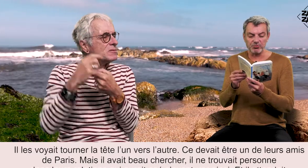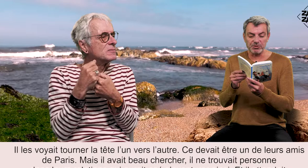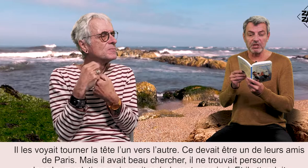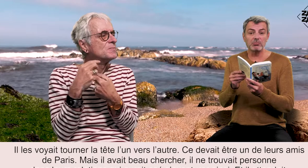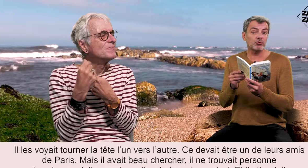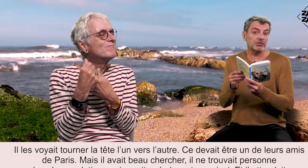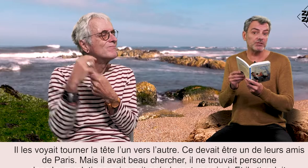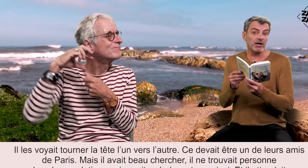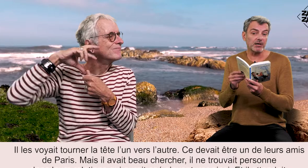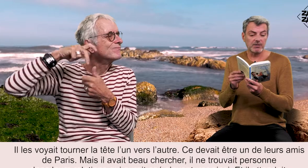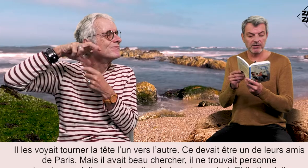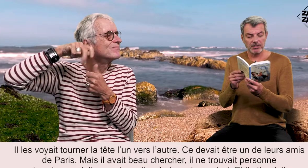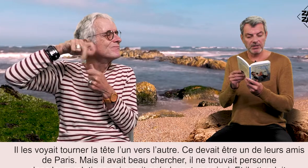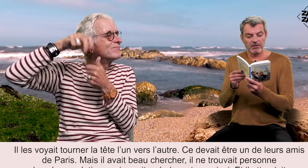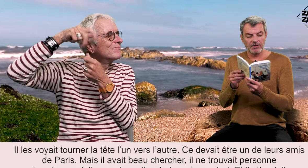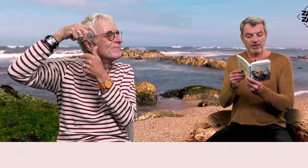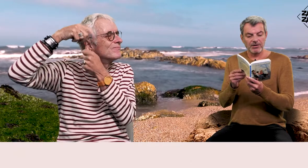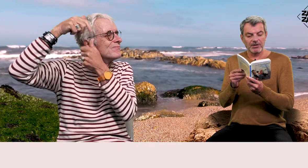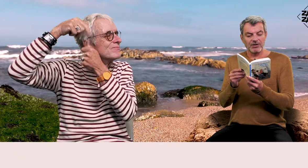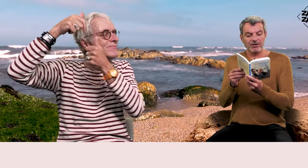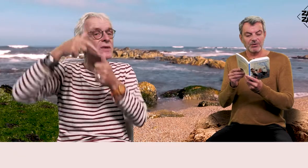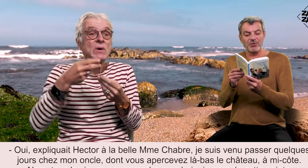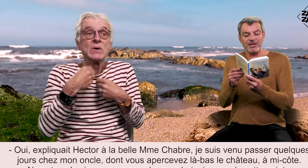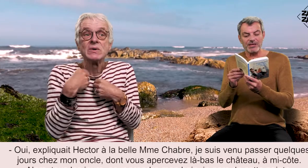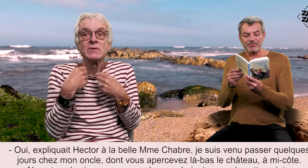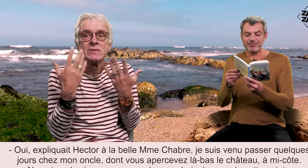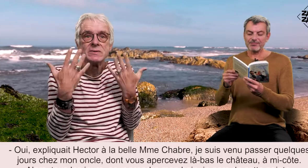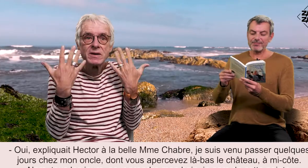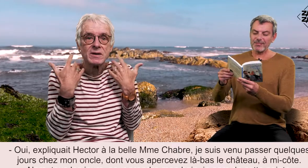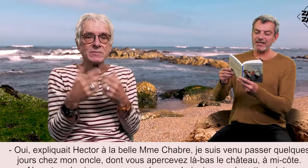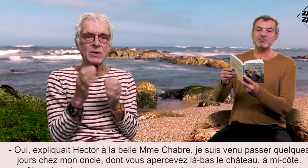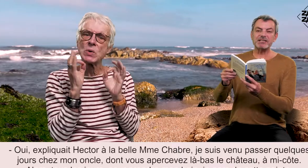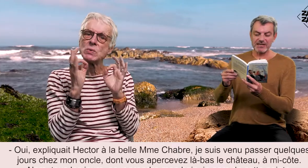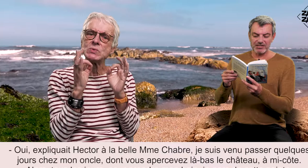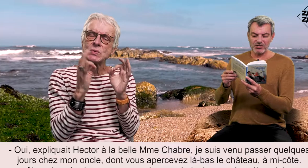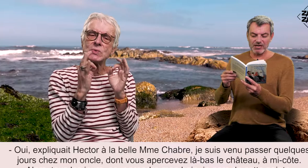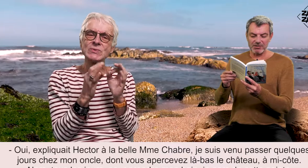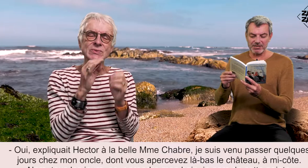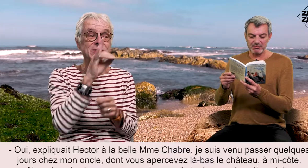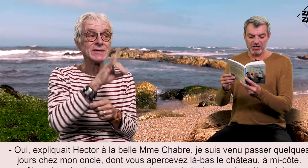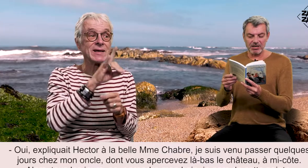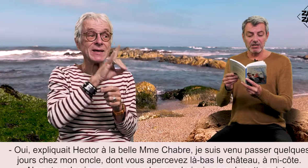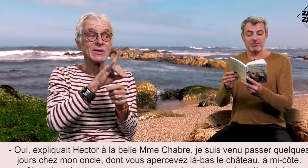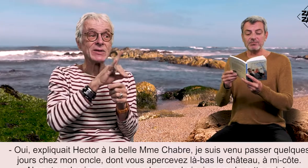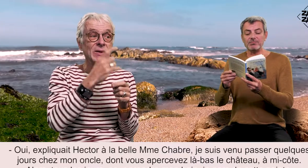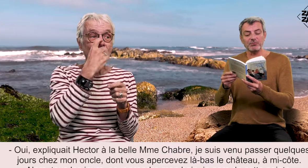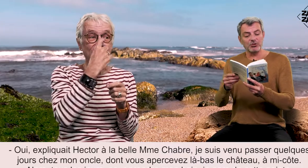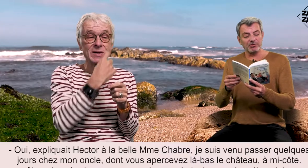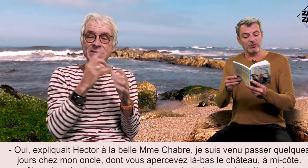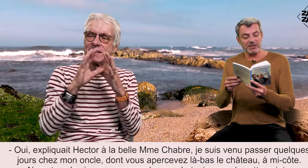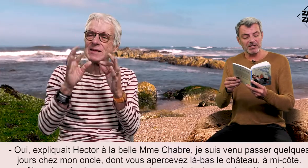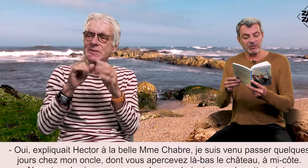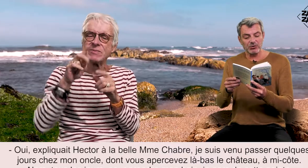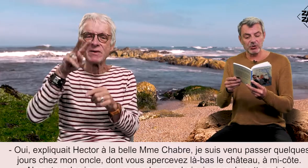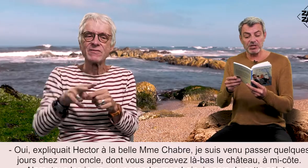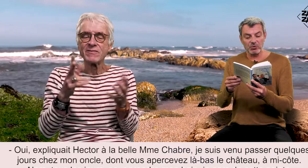mouvement de toupie pour se distraire. « Oui, » expliquait Hector à la belle Madame Chabre. « Je